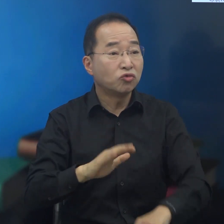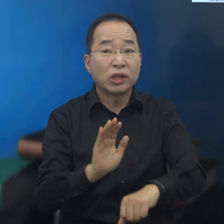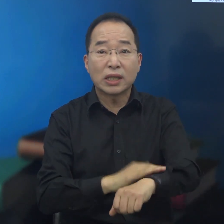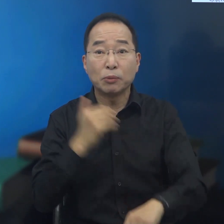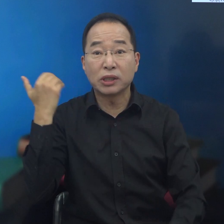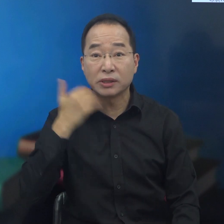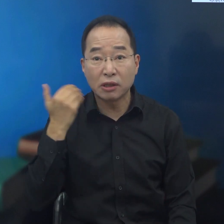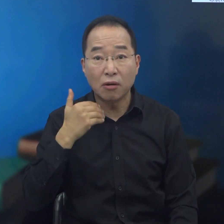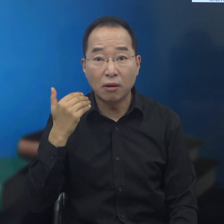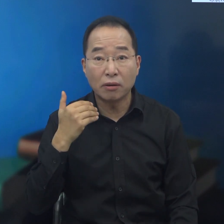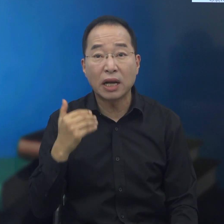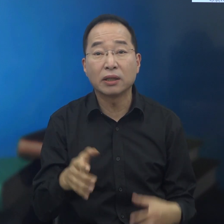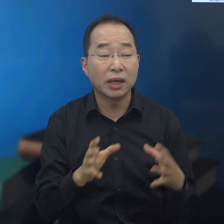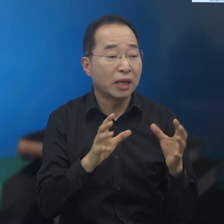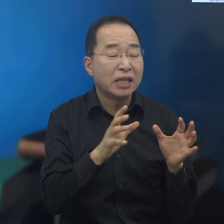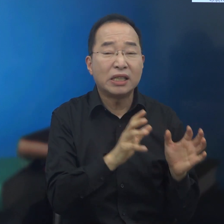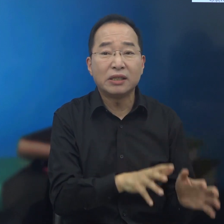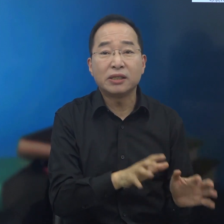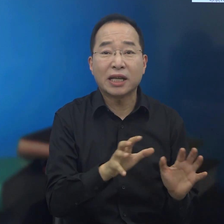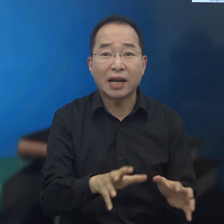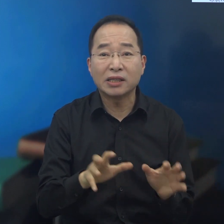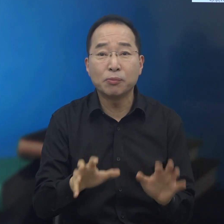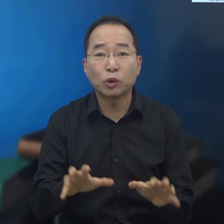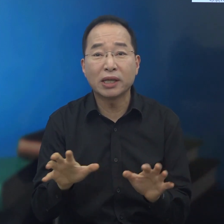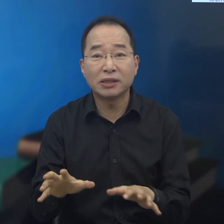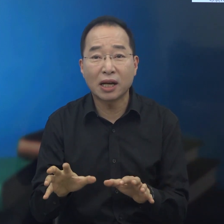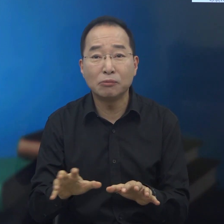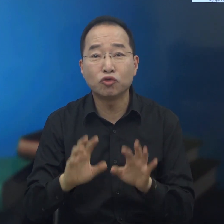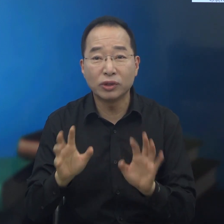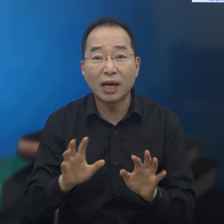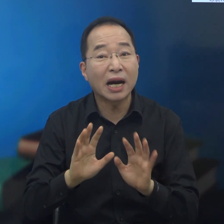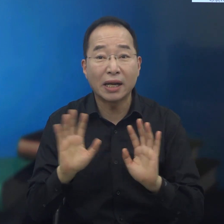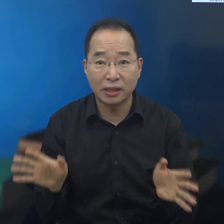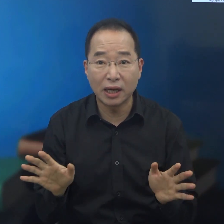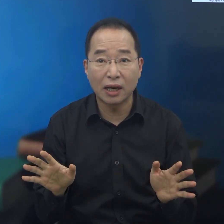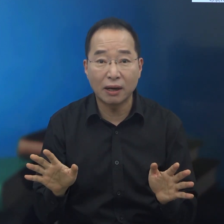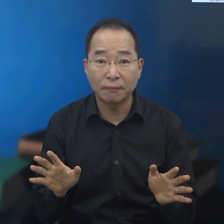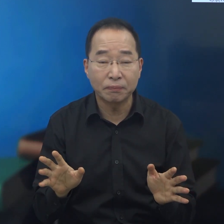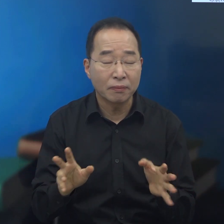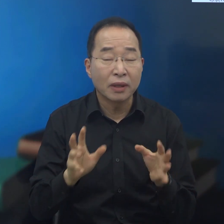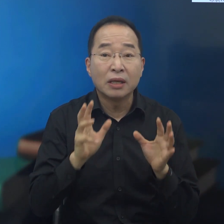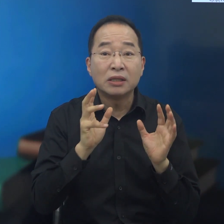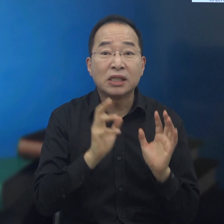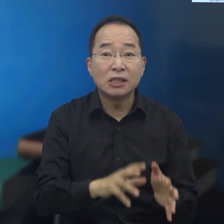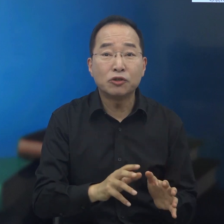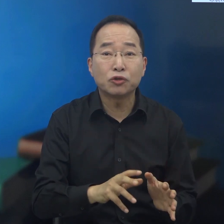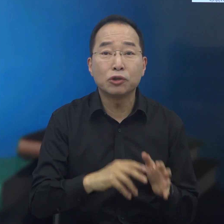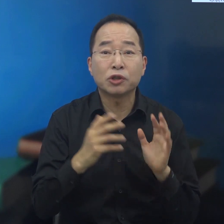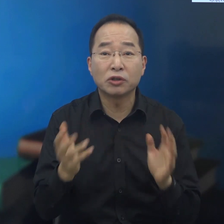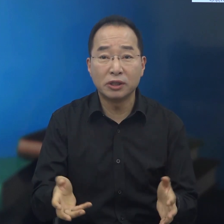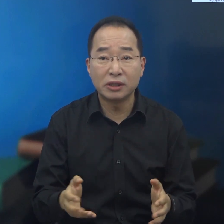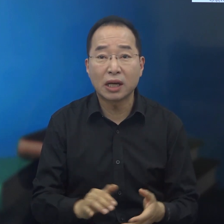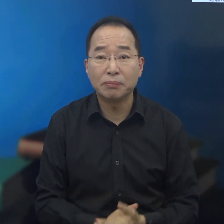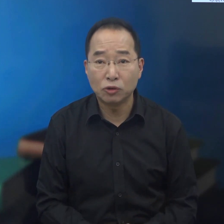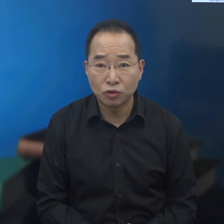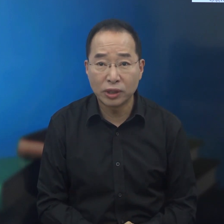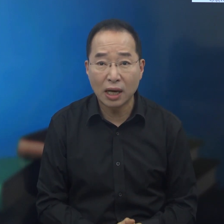누가 잘못했어? 라는 게 일을 잘하지 못하는 사람이 누구야가 아니라 실수를 저지른 사람이 누구야